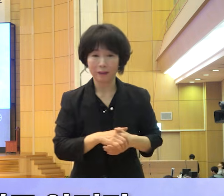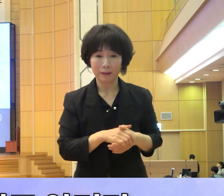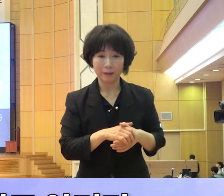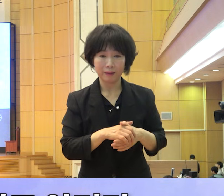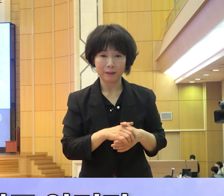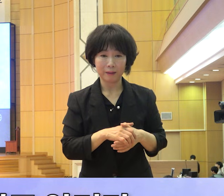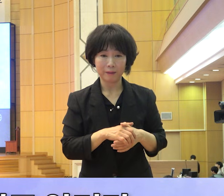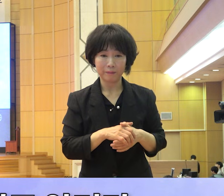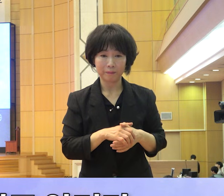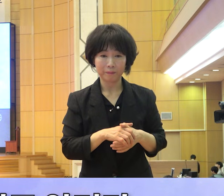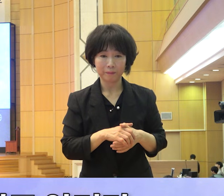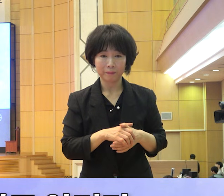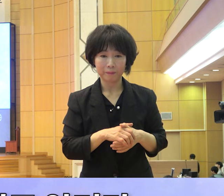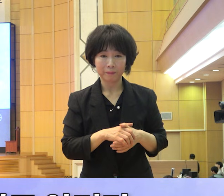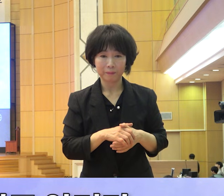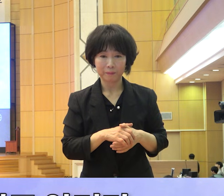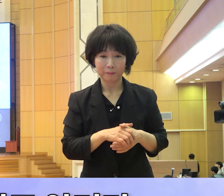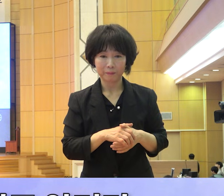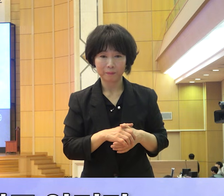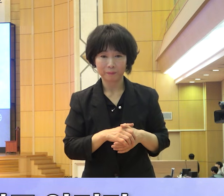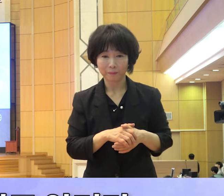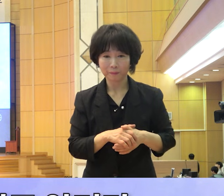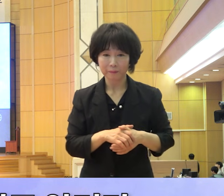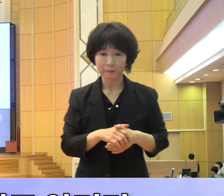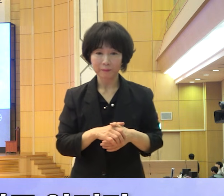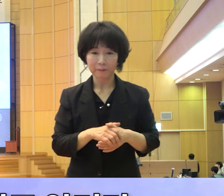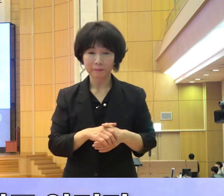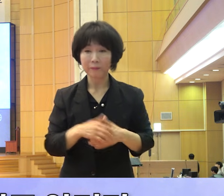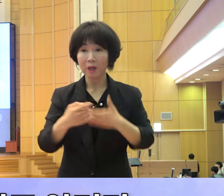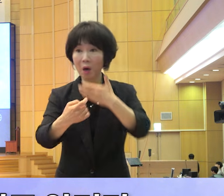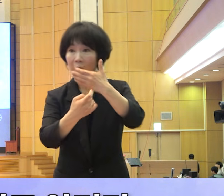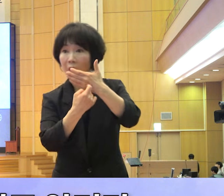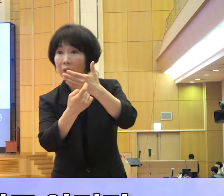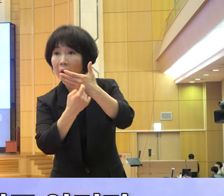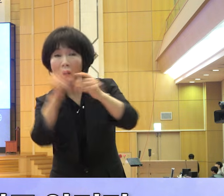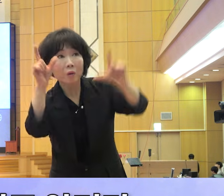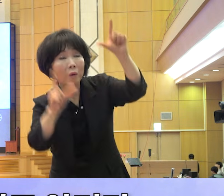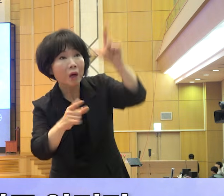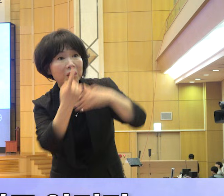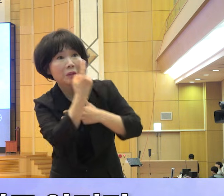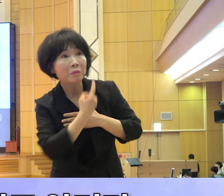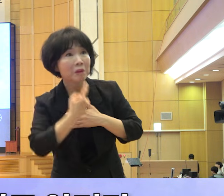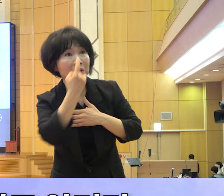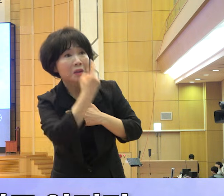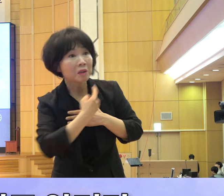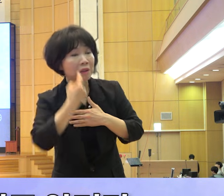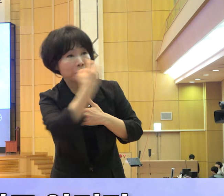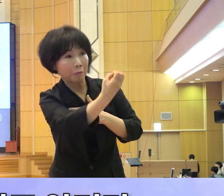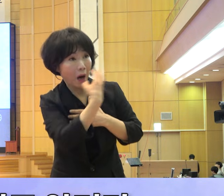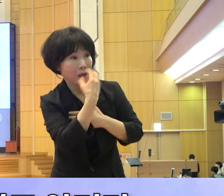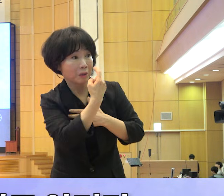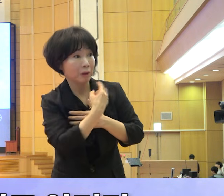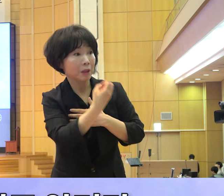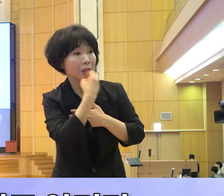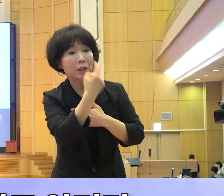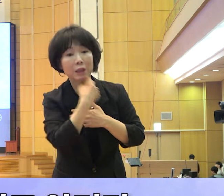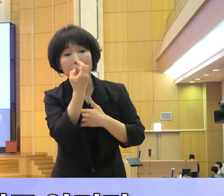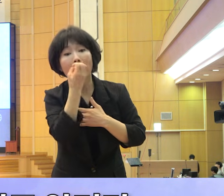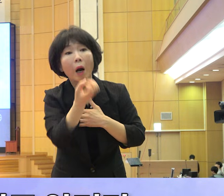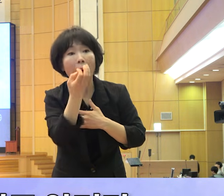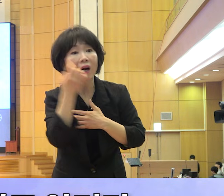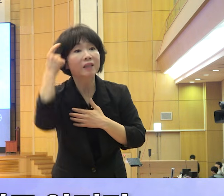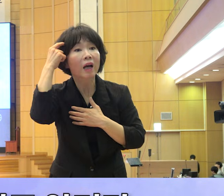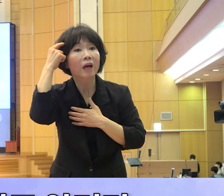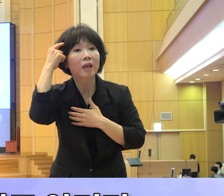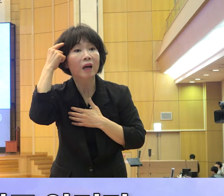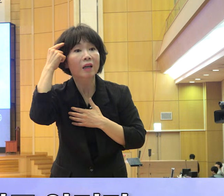아니에요. 어쩌면 겉으로 보면 입이 말한 것 같지만 마음에서 생각한 것이 입으로 말로 나온